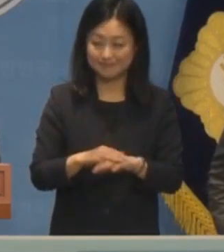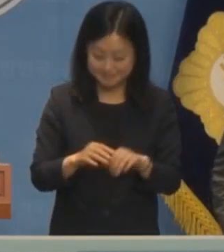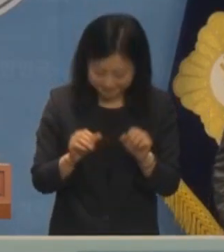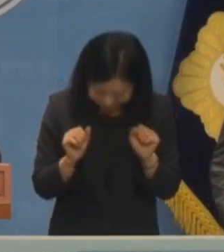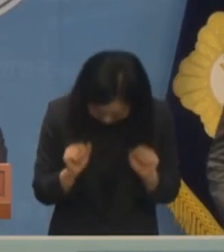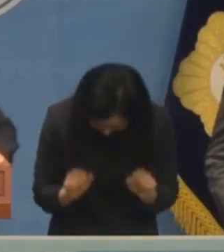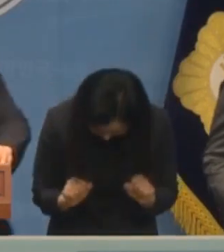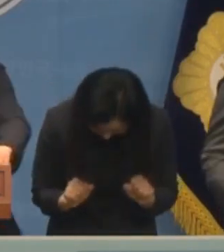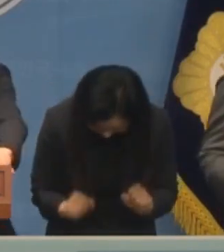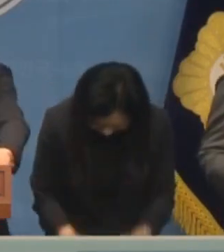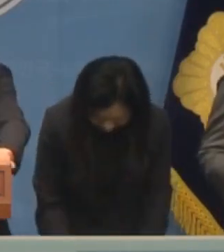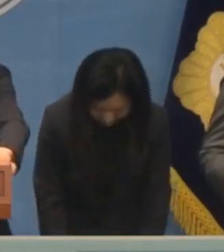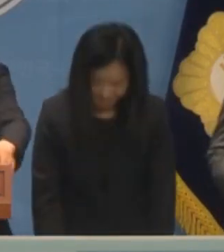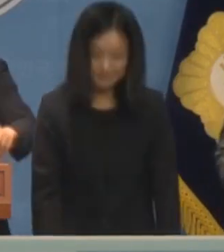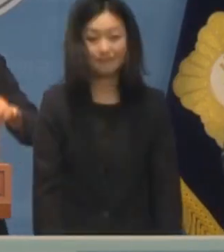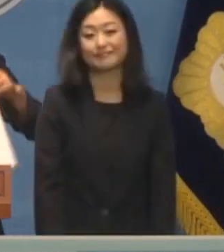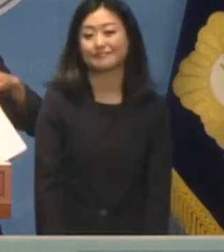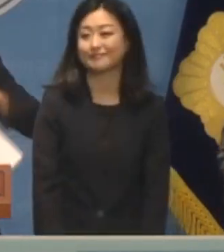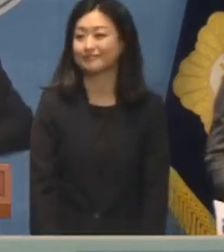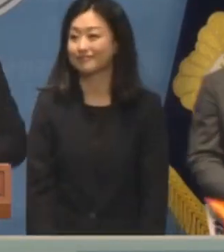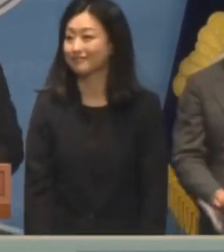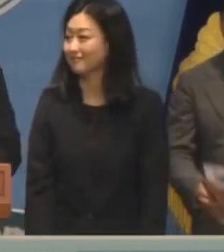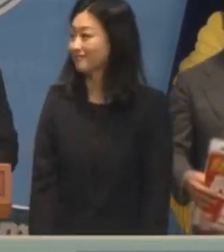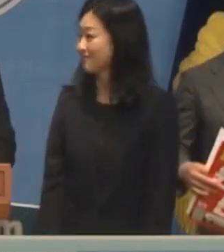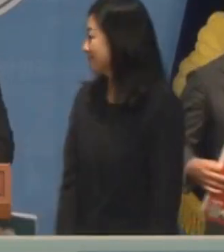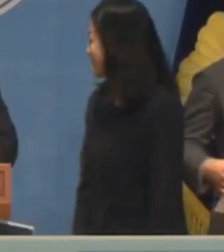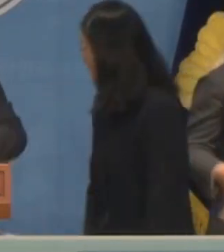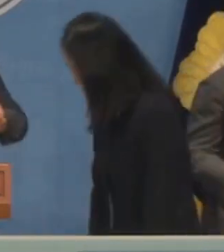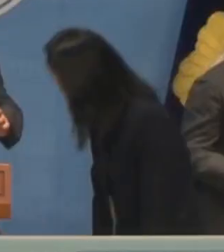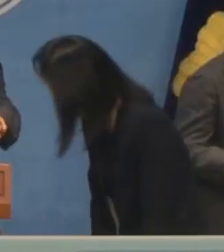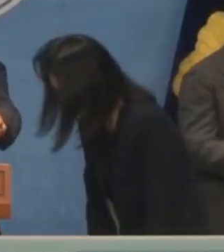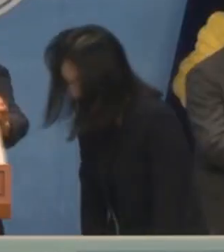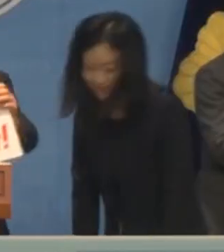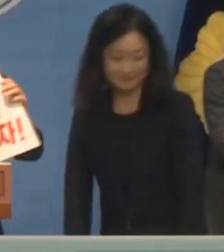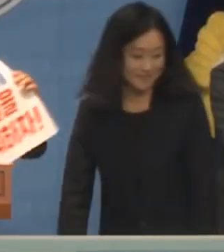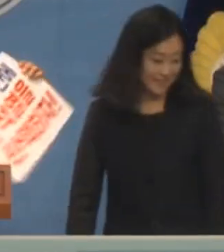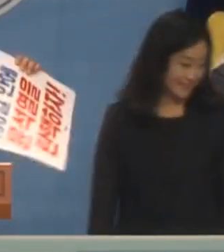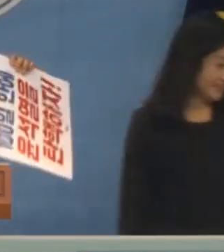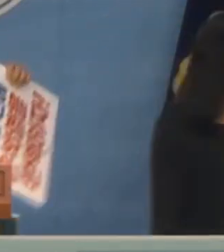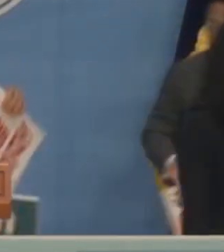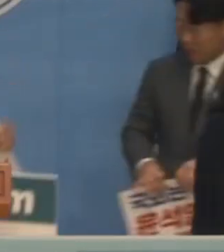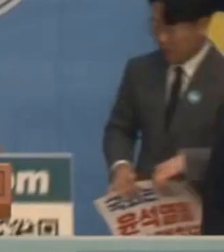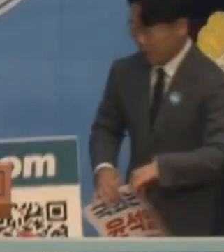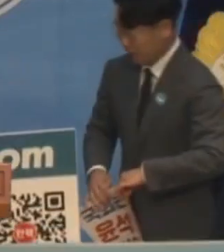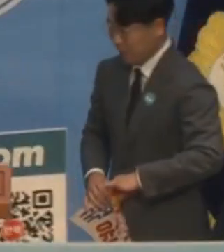맞습니다.